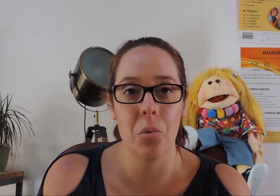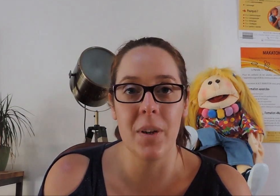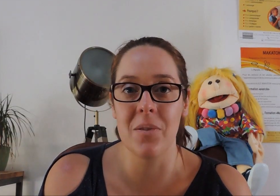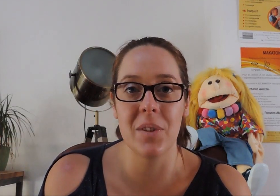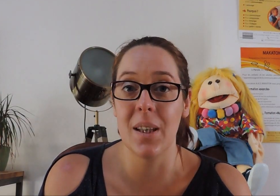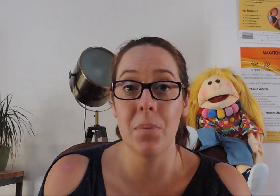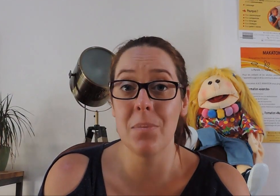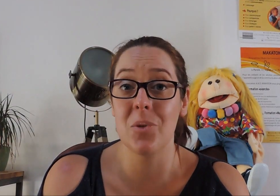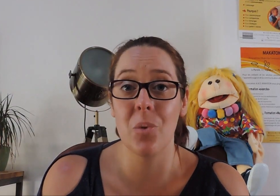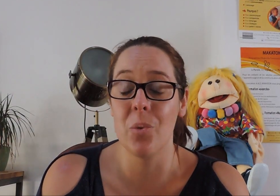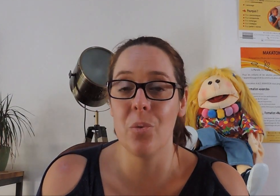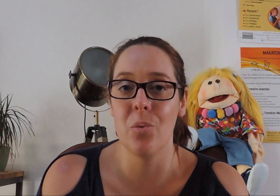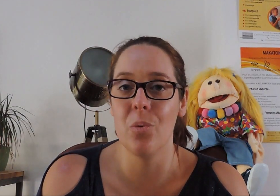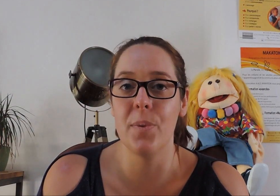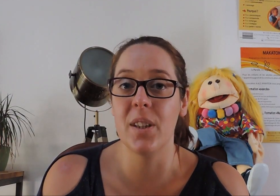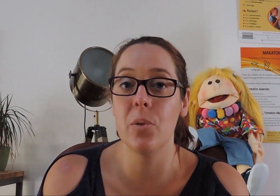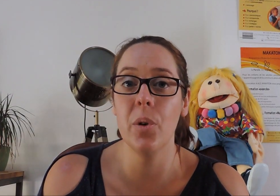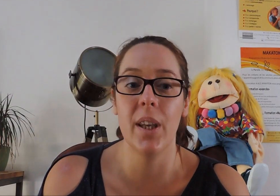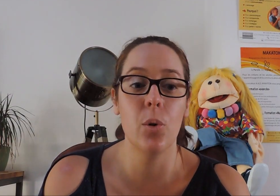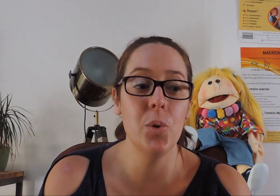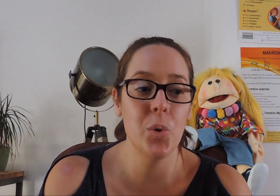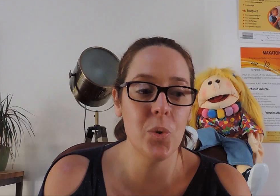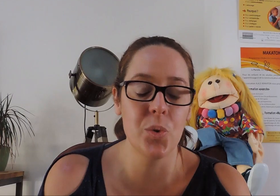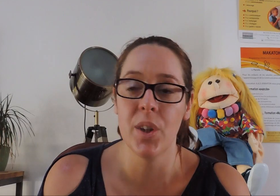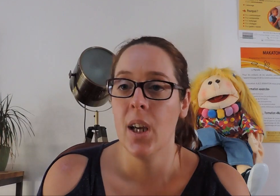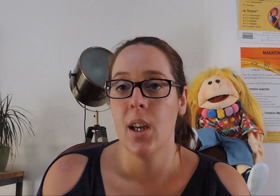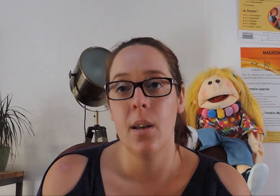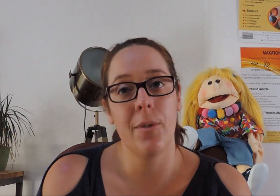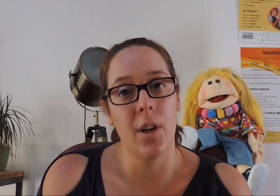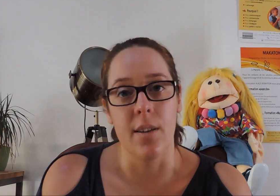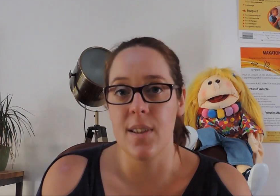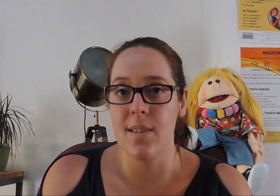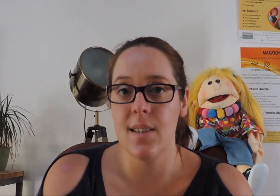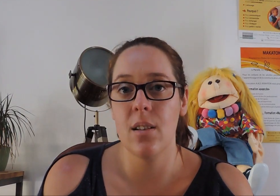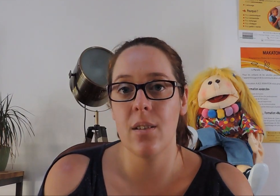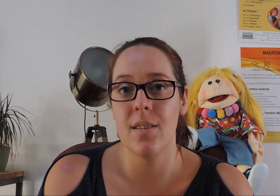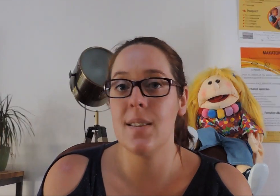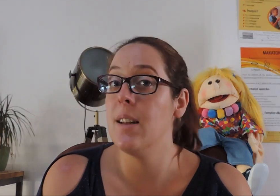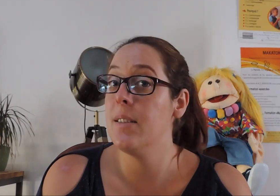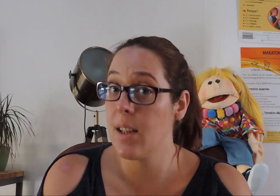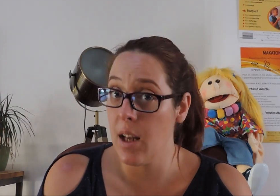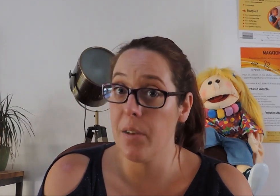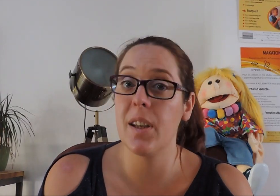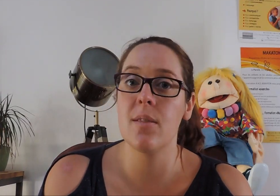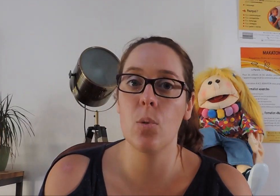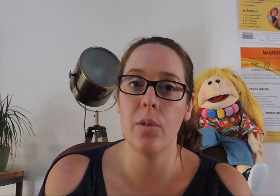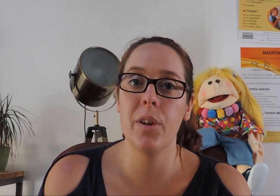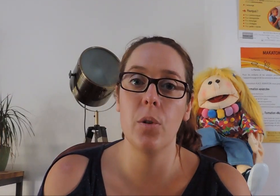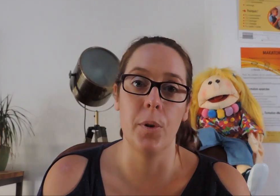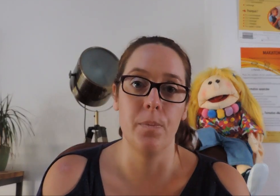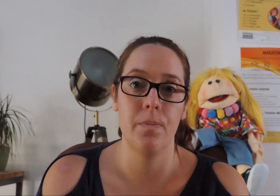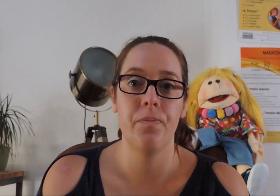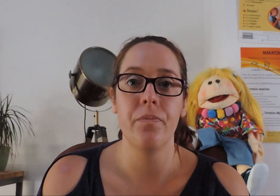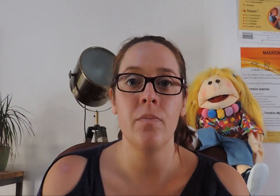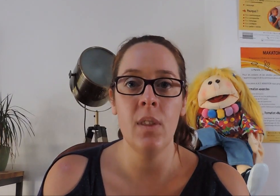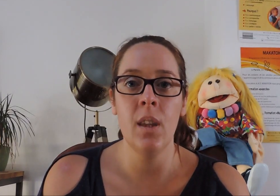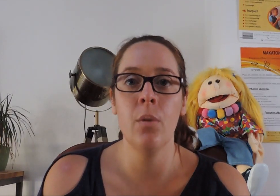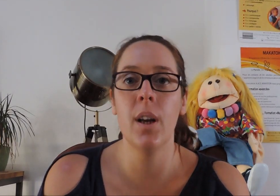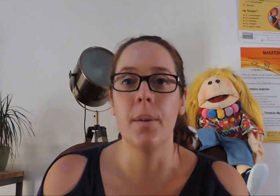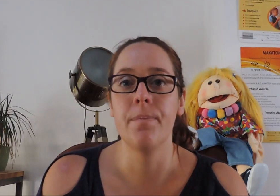sur une place handicapée parce que le picto est connu de tous et bien voilà ça c'est l'idée de clarification de'environnement voilà